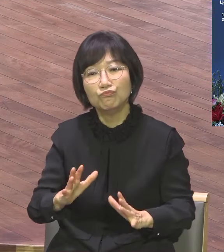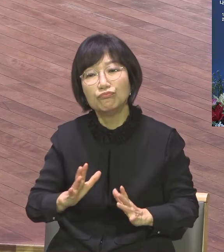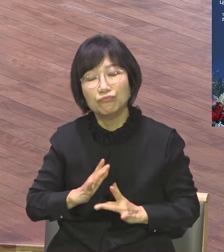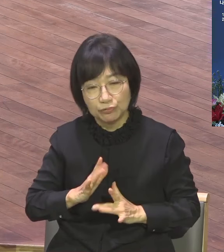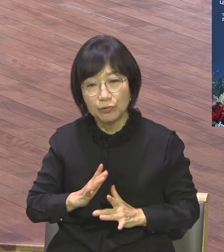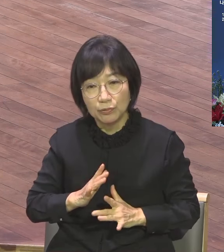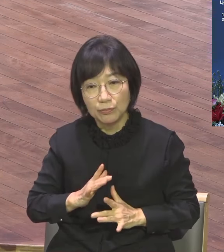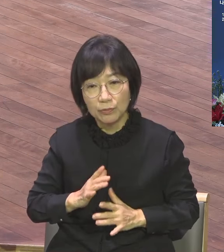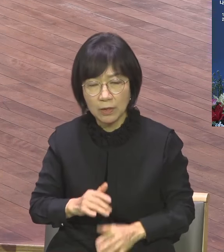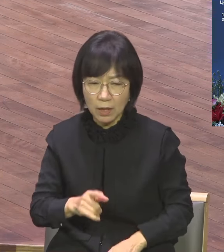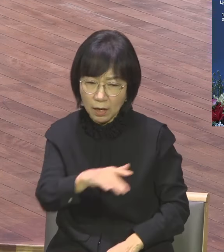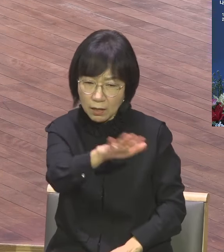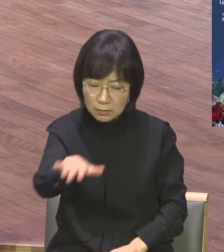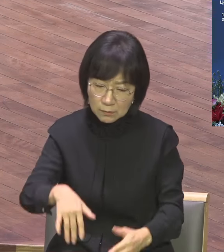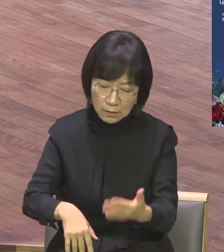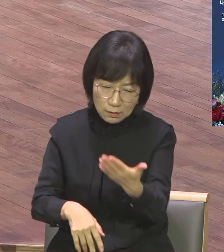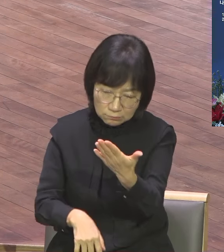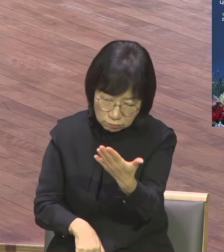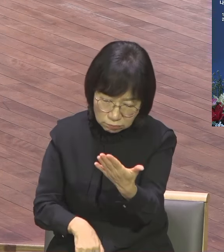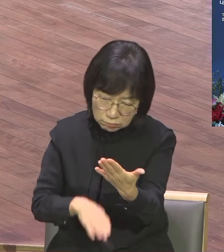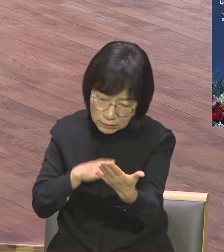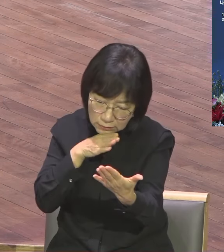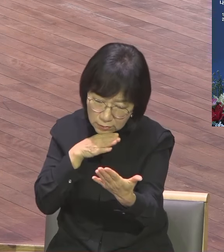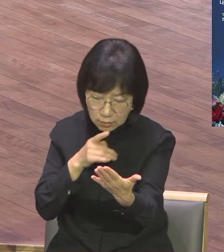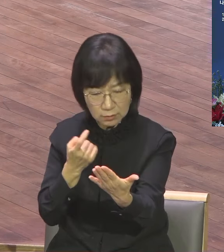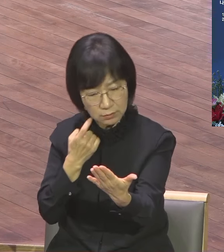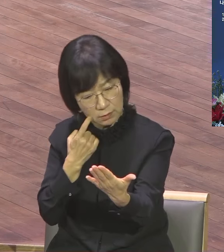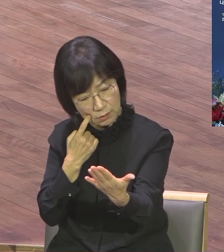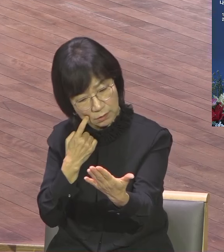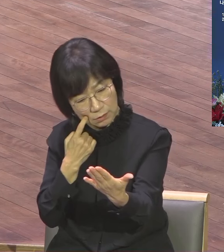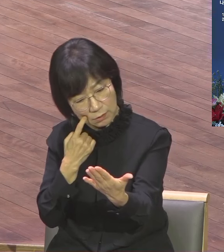어느 것이 옳고 어느 것이 그러다는 것을 판별을 해서